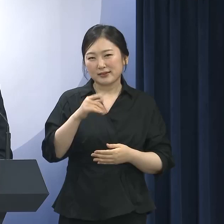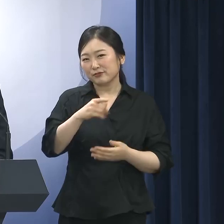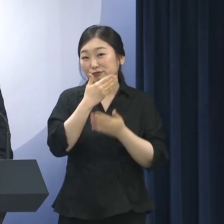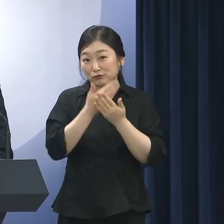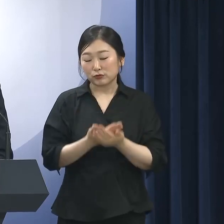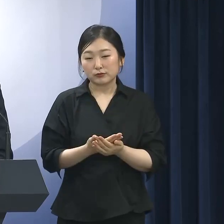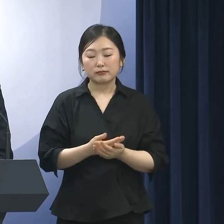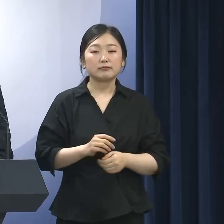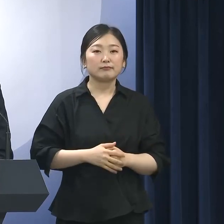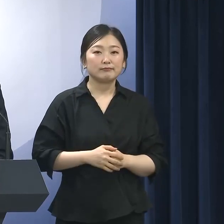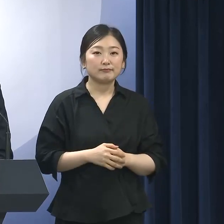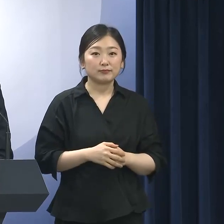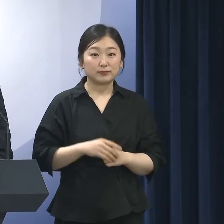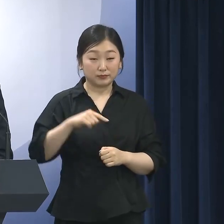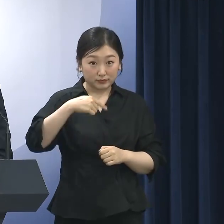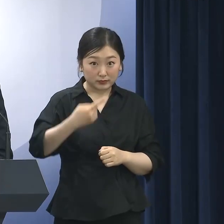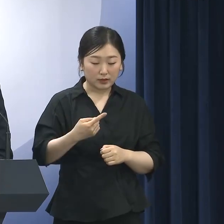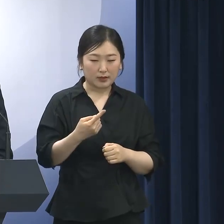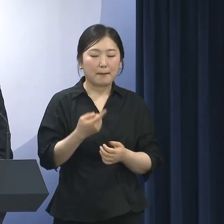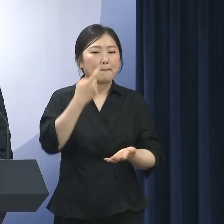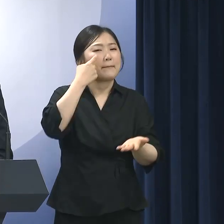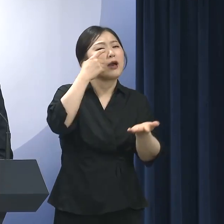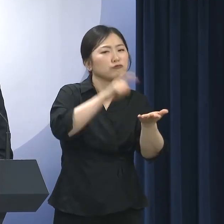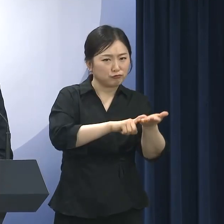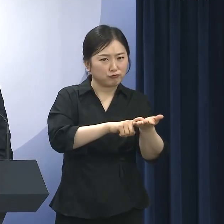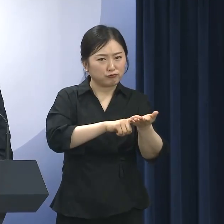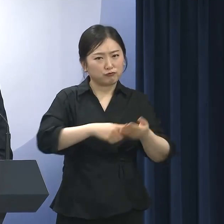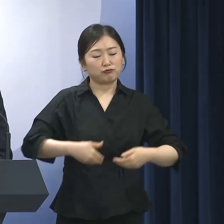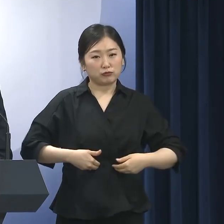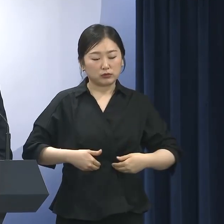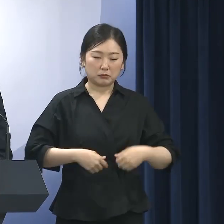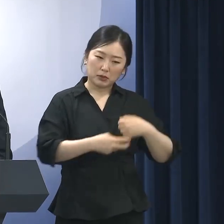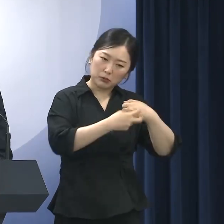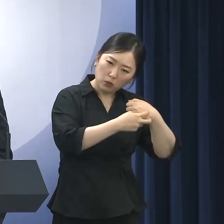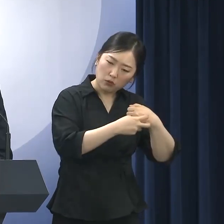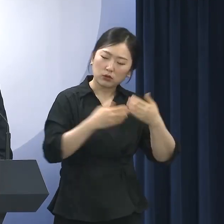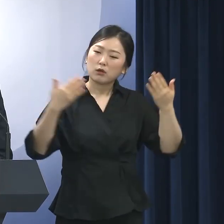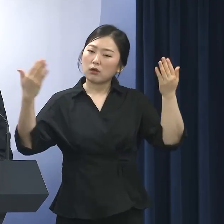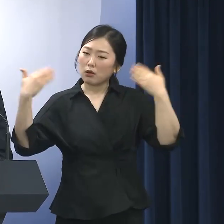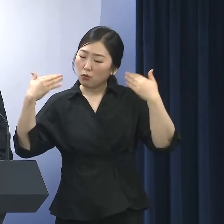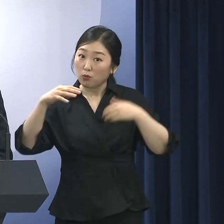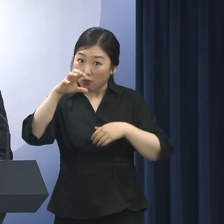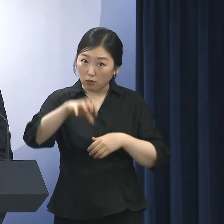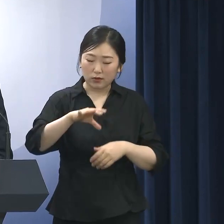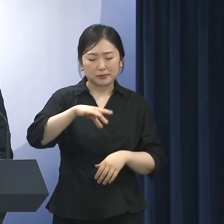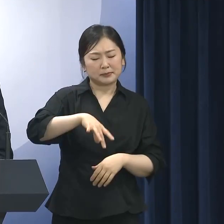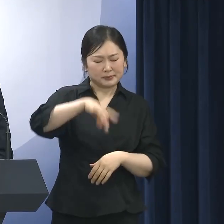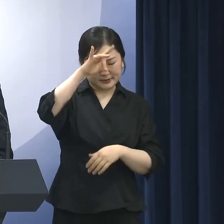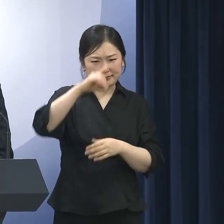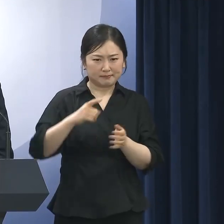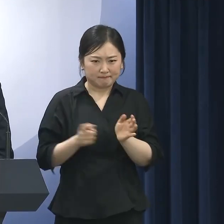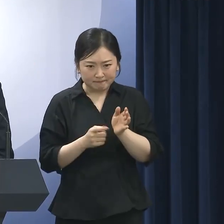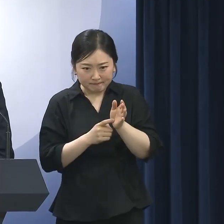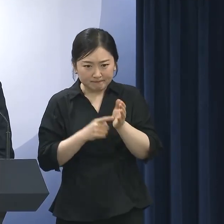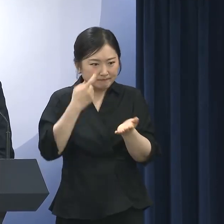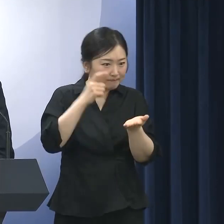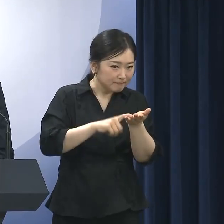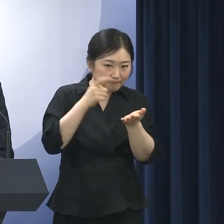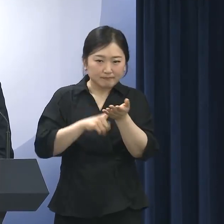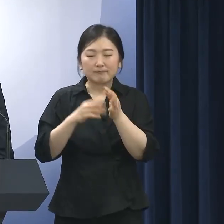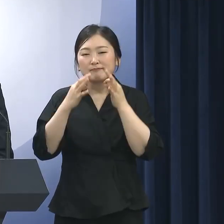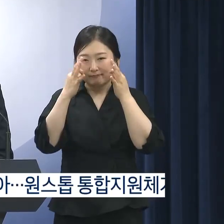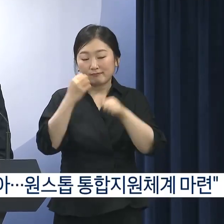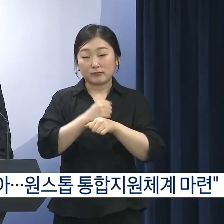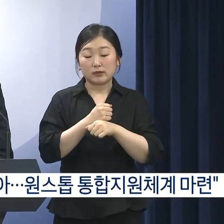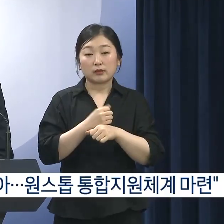때문에 학교라든지 병원, 지역사회에서 선제적으로 발굴을 하도록 하겠습니다. 이 학교 같은 경우에는 학교에